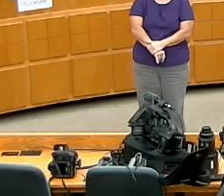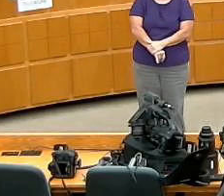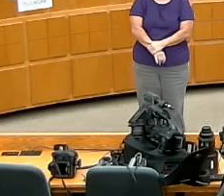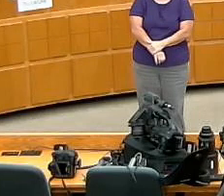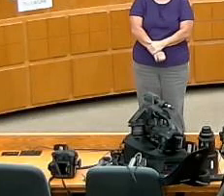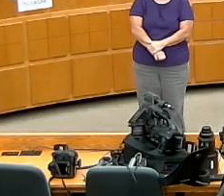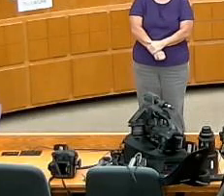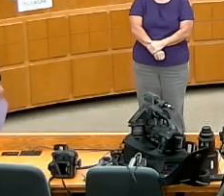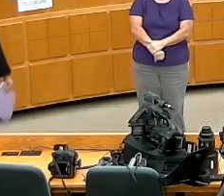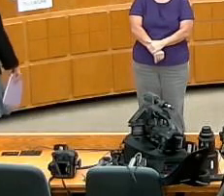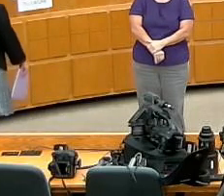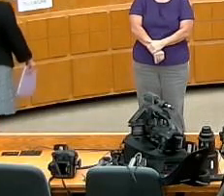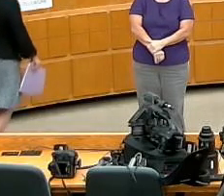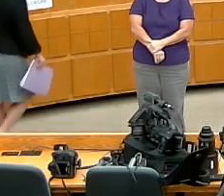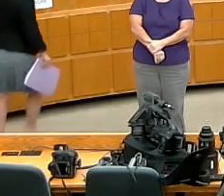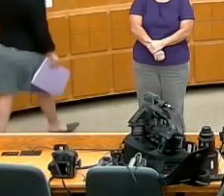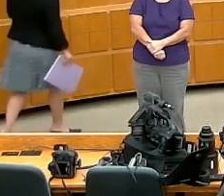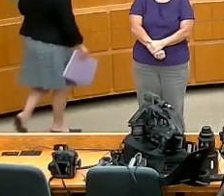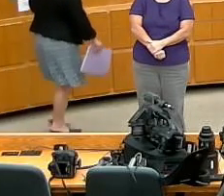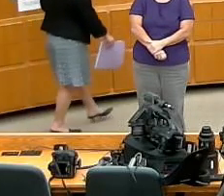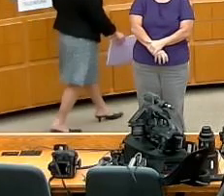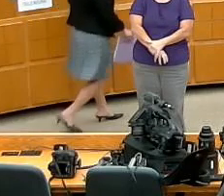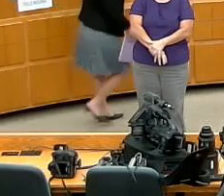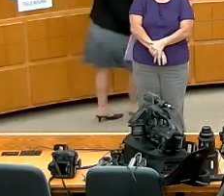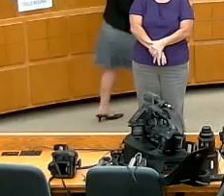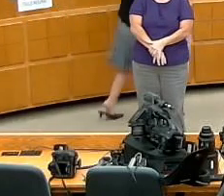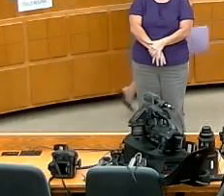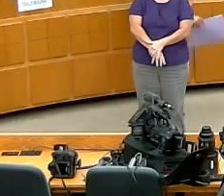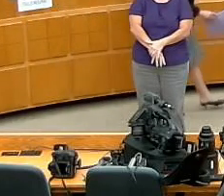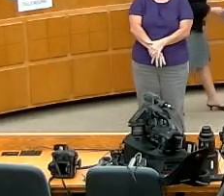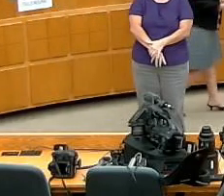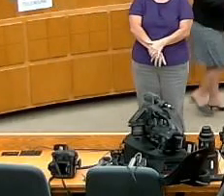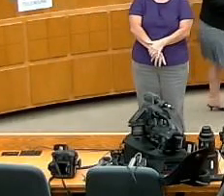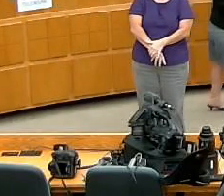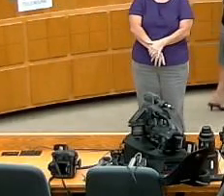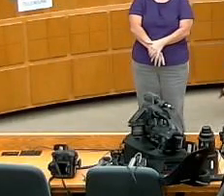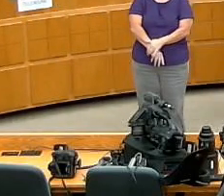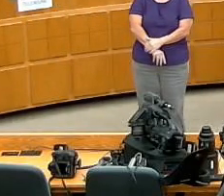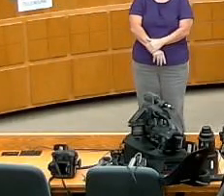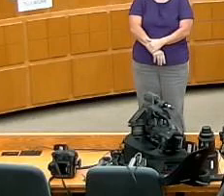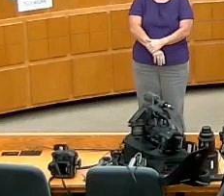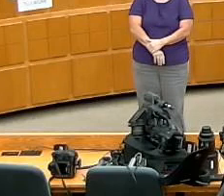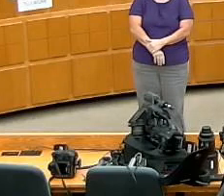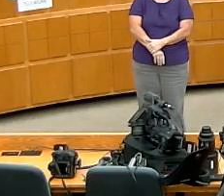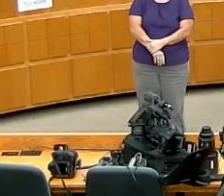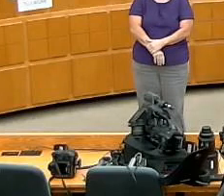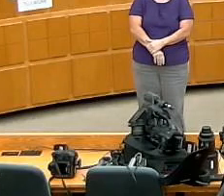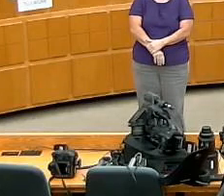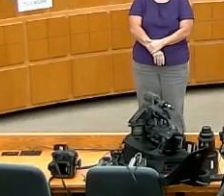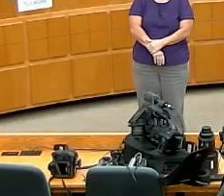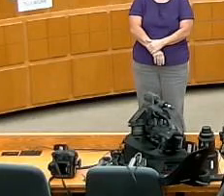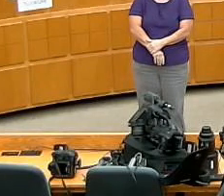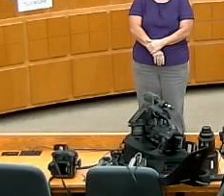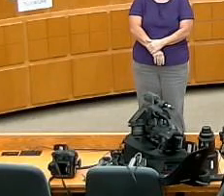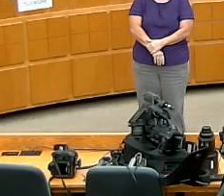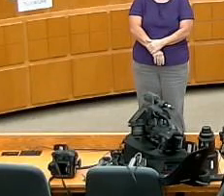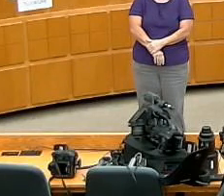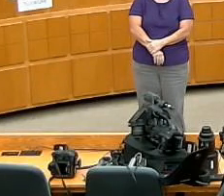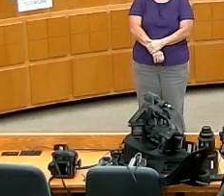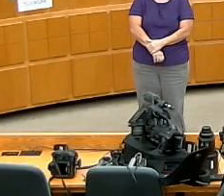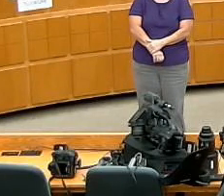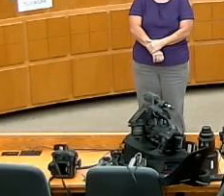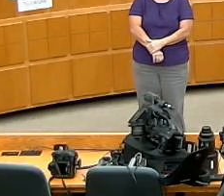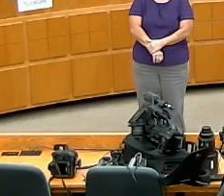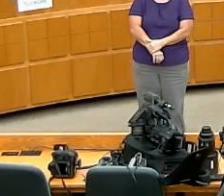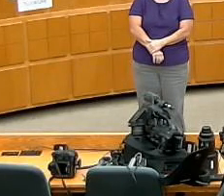La mayoría se encuentran en el rango de edades entre 40 y 49 años. En total se han llevado a cabo 1,175 pruebas entre hospitales